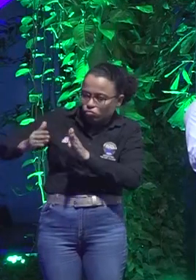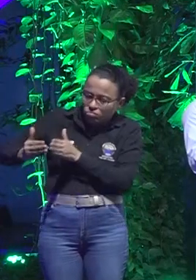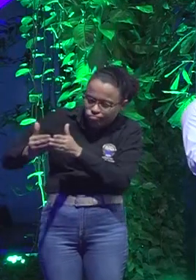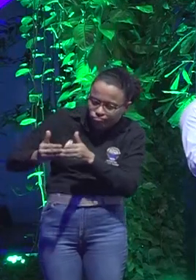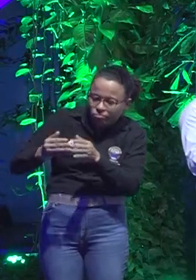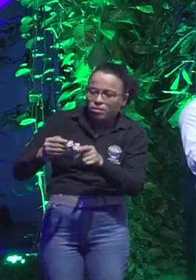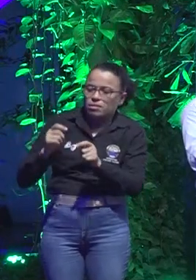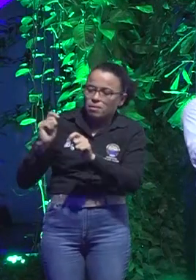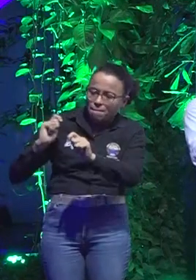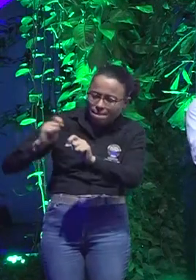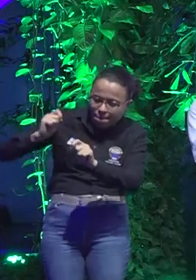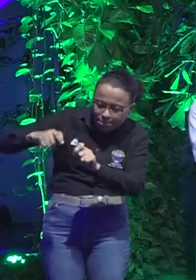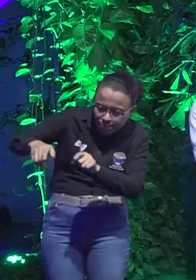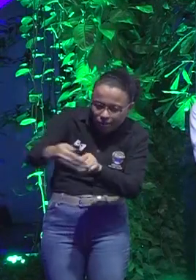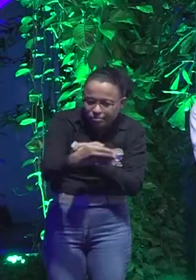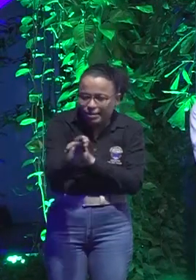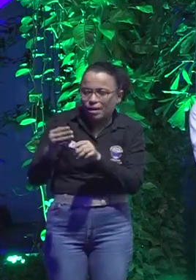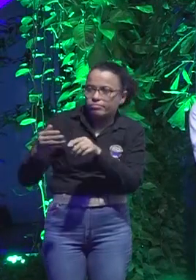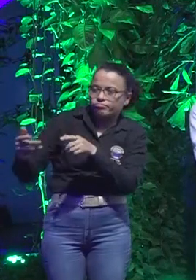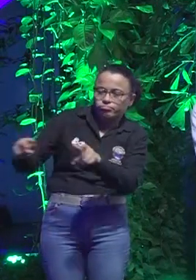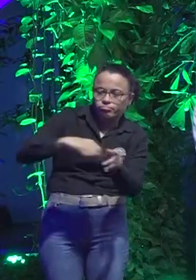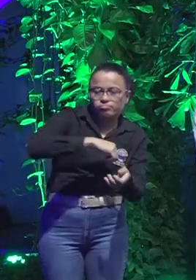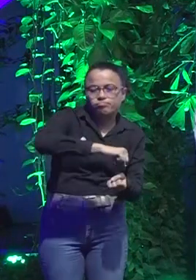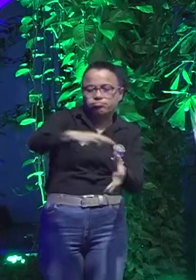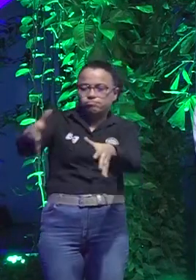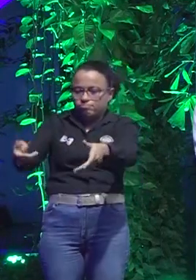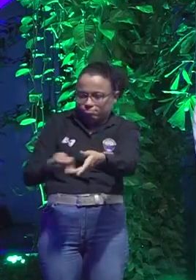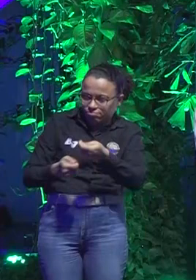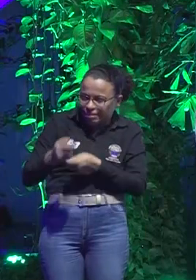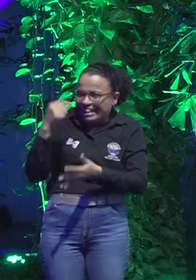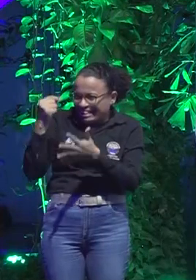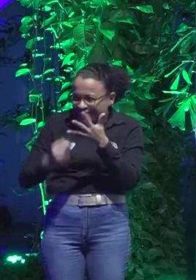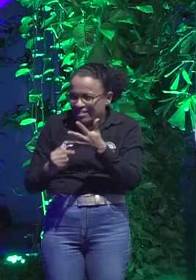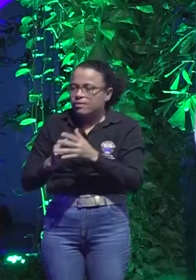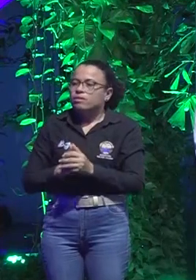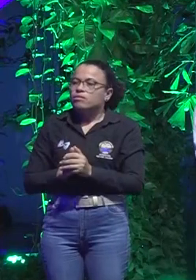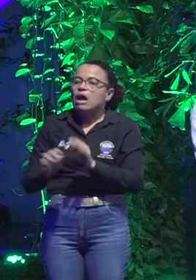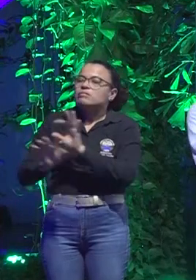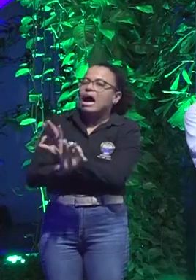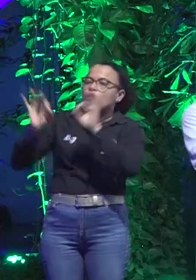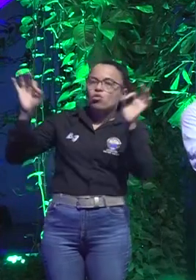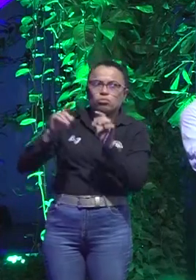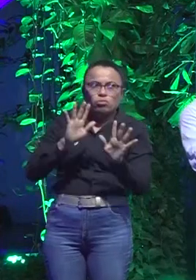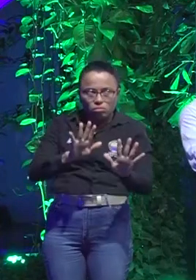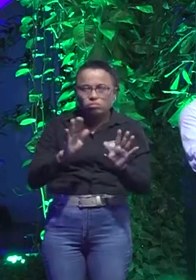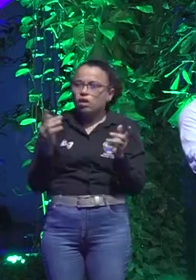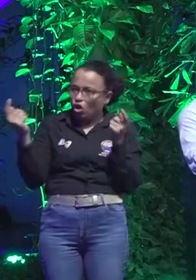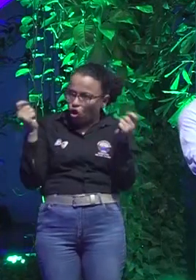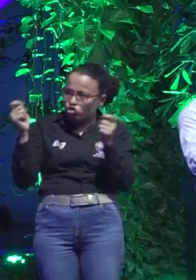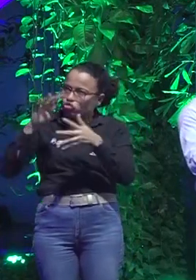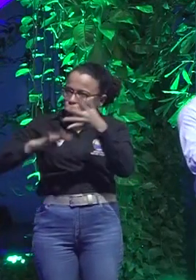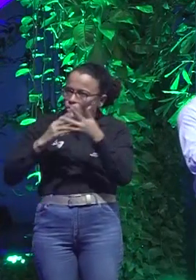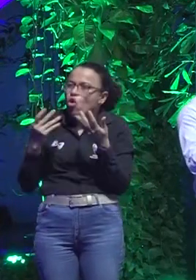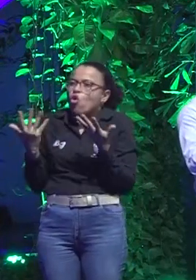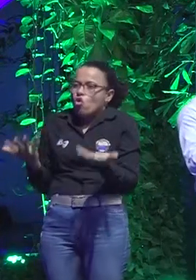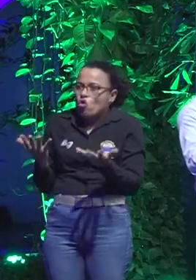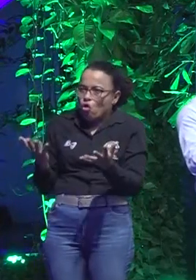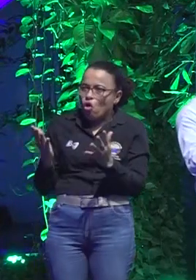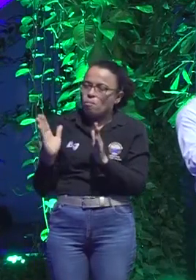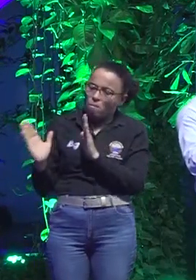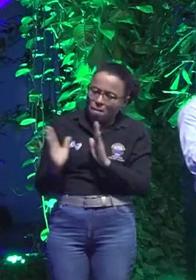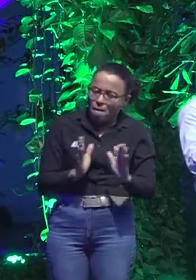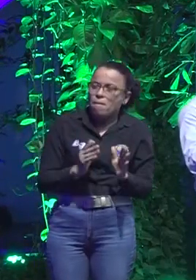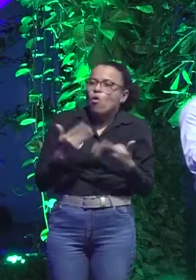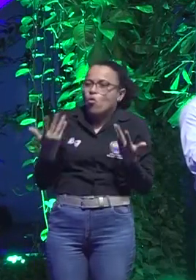tiene. Este país es el único país que tiene 2 costas y no tiene una ley de costas. Y la universidad hoy es la primera universidad en América Latina